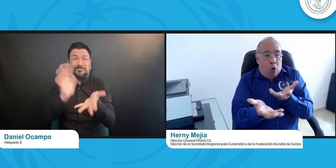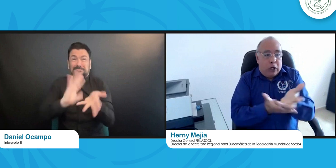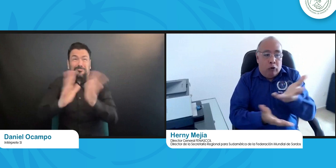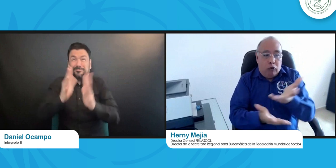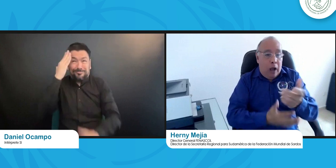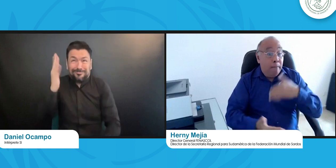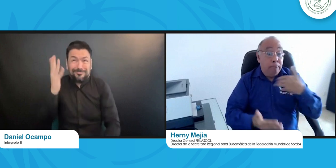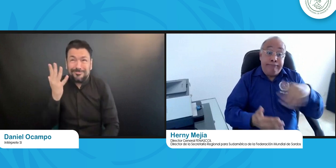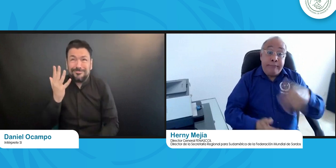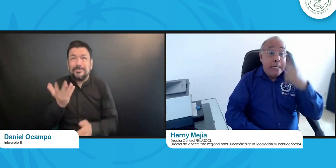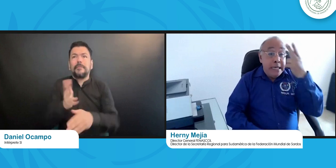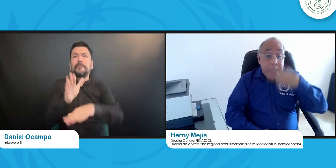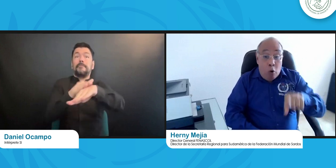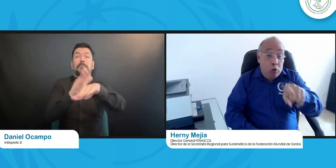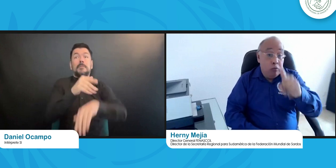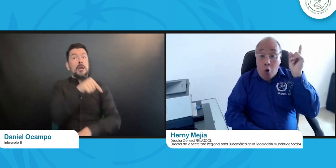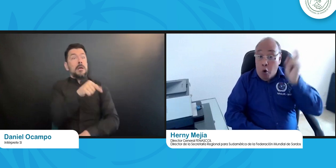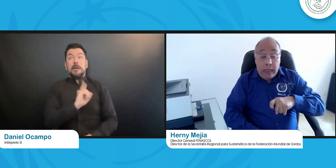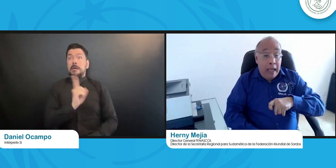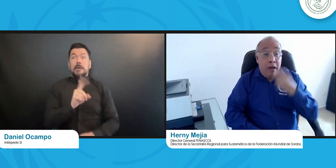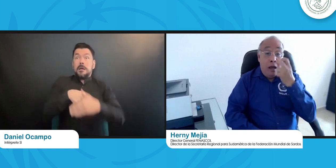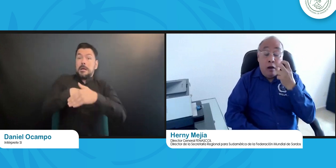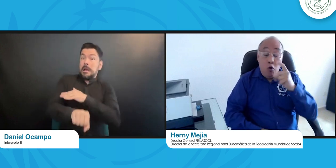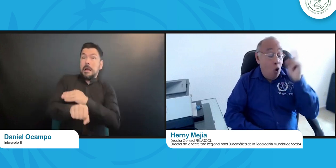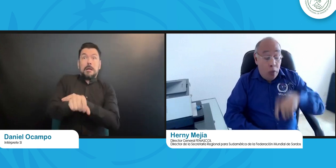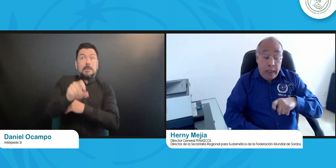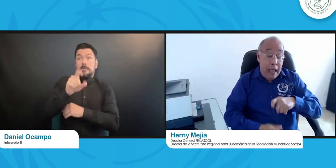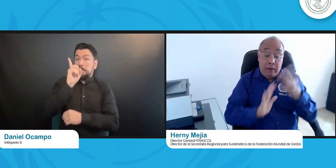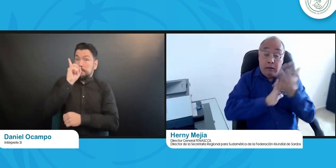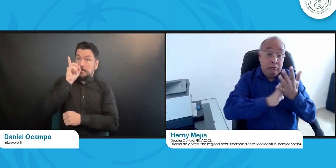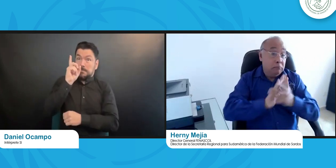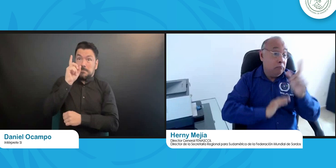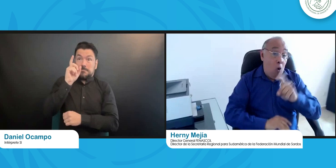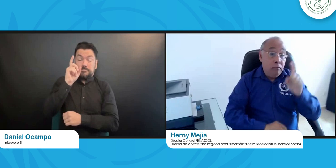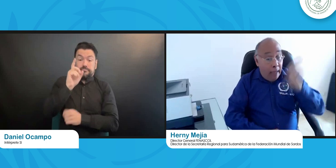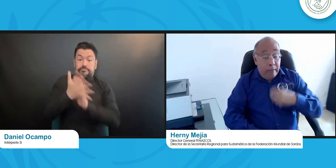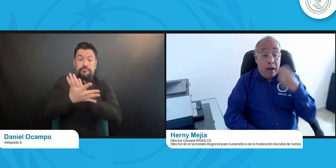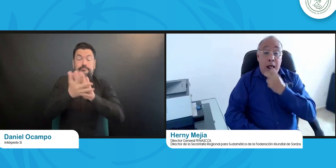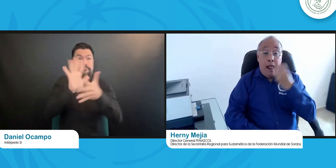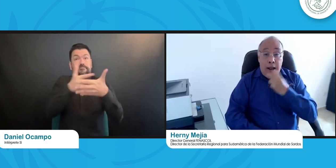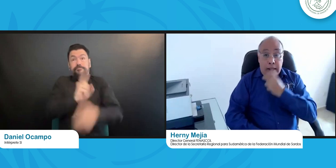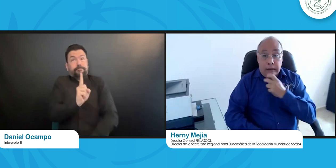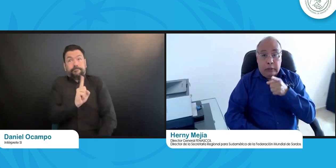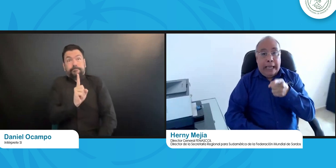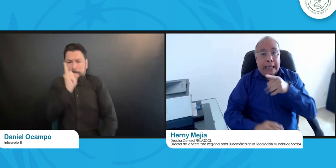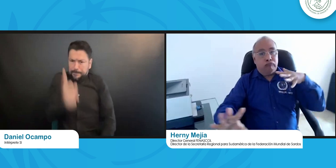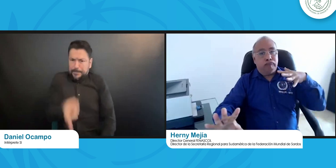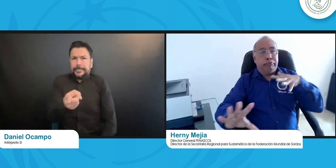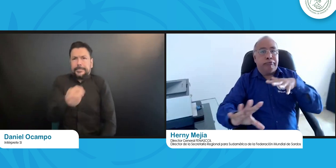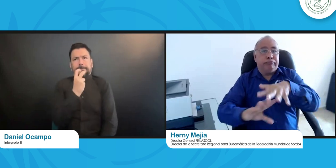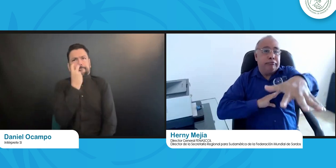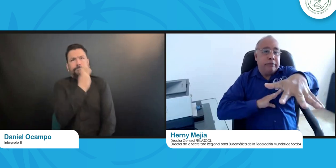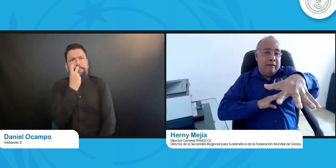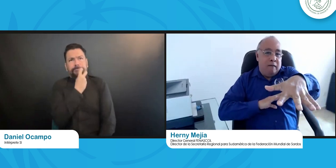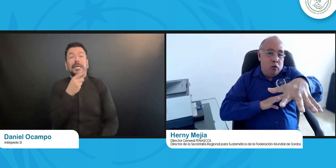incluso desconocen a la lengua de señas. Entonces, las primeras recomendaciones que dan los profesionales de la salud es